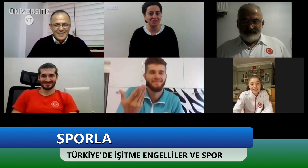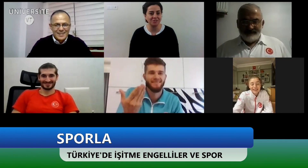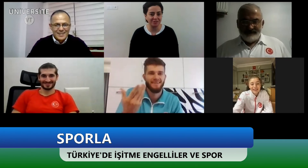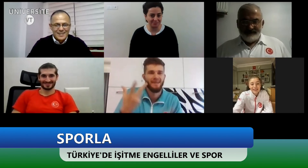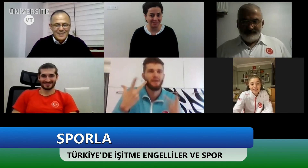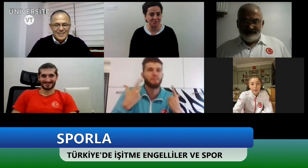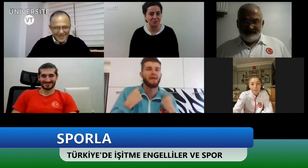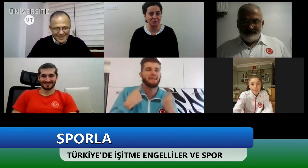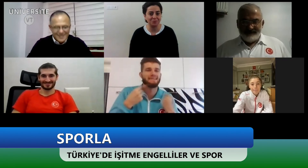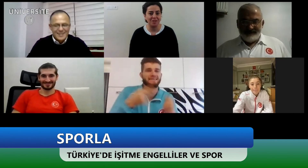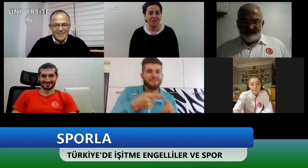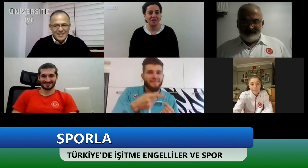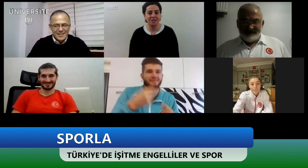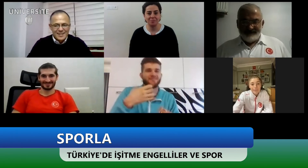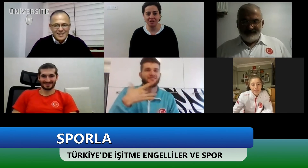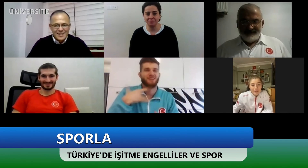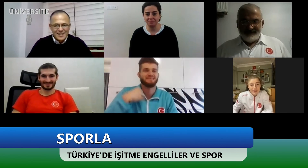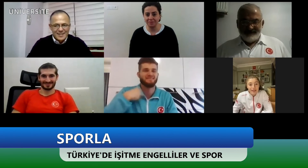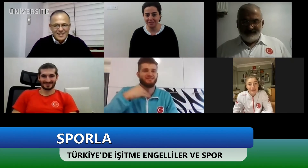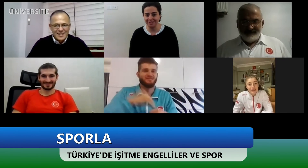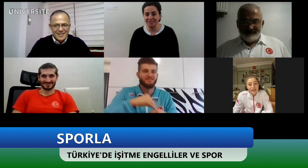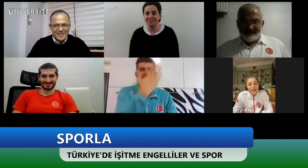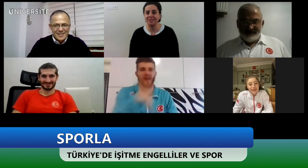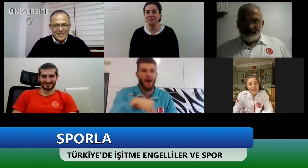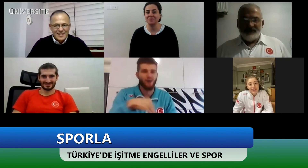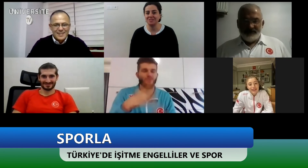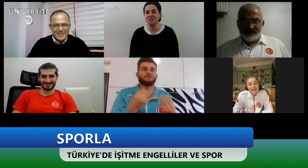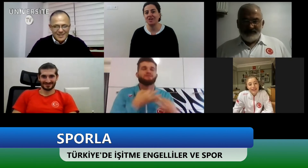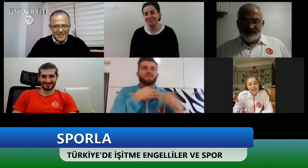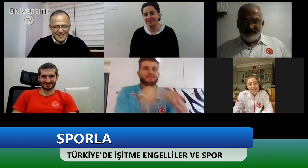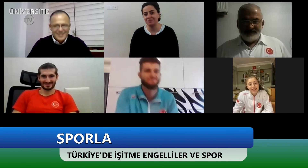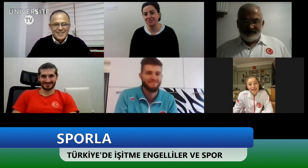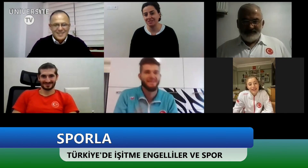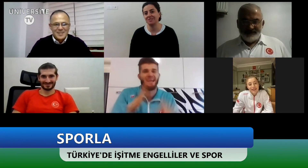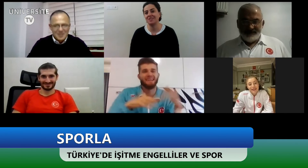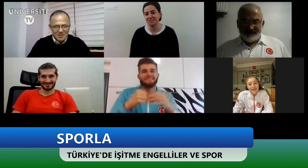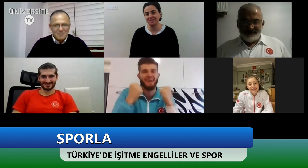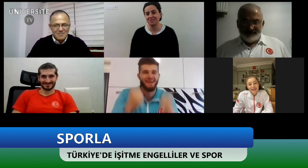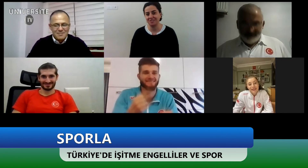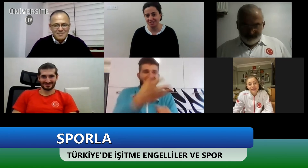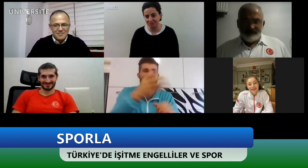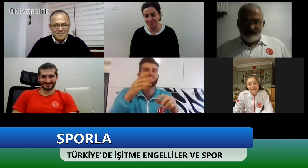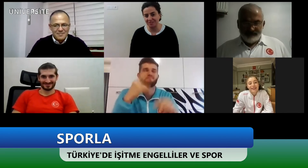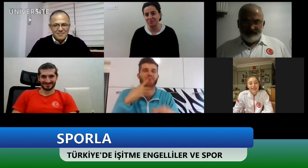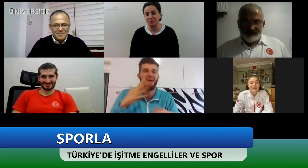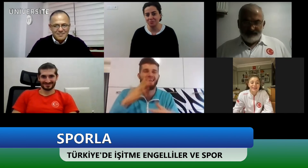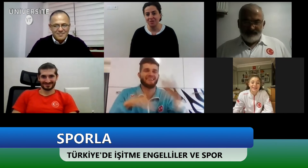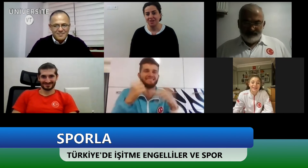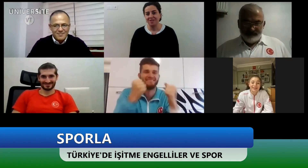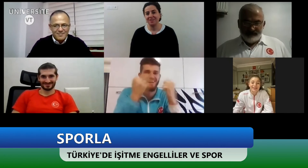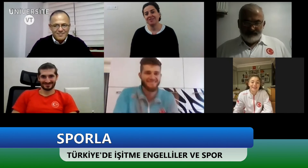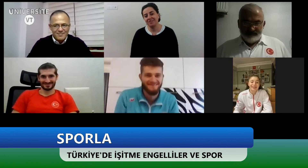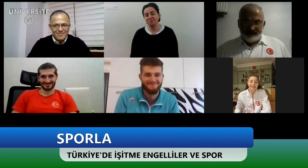için çok teşekkür etmek istiyorum. Mahir Bey de bizi çağırdığınız, bizi seçtiğiniz için teşekkür etmek